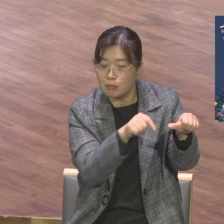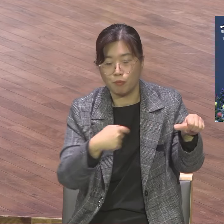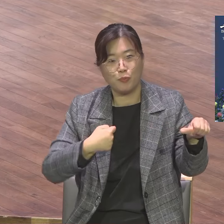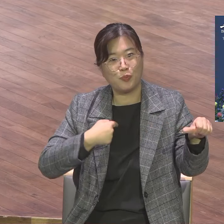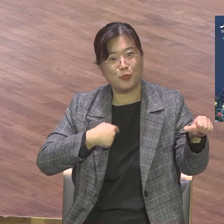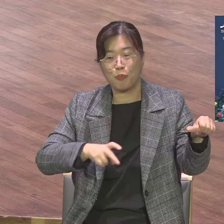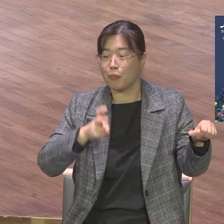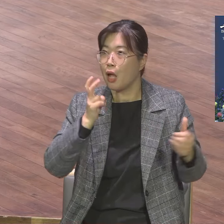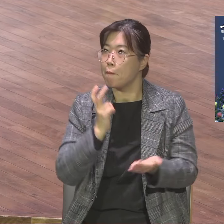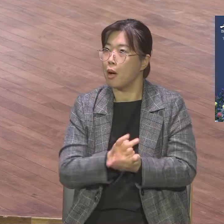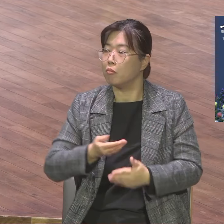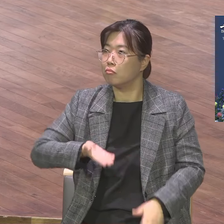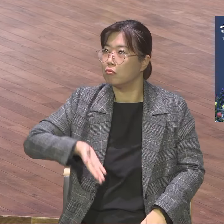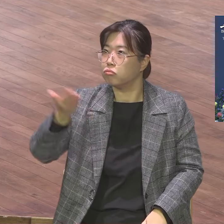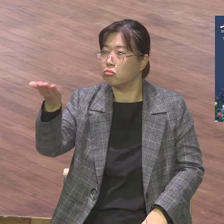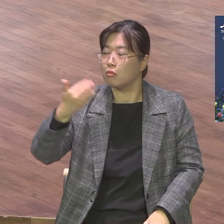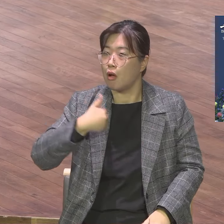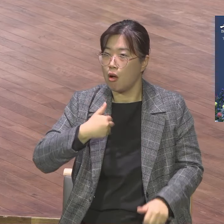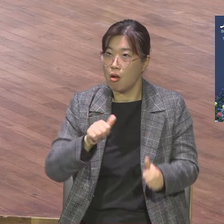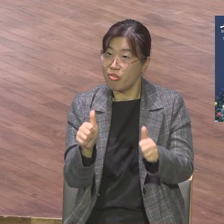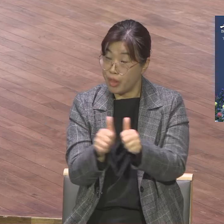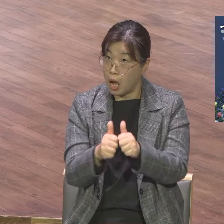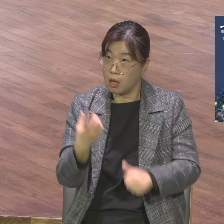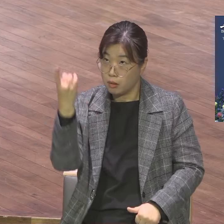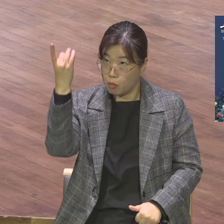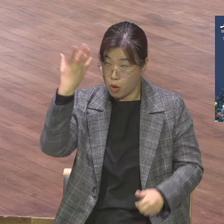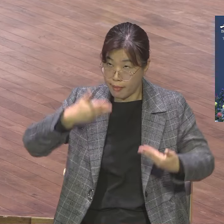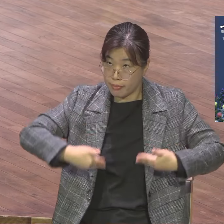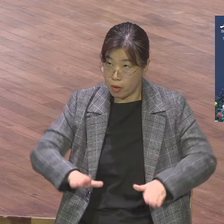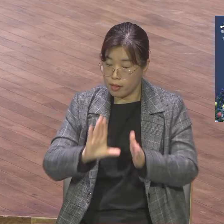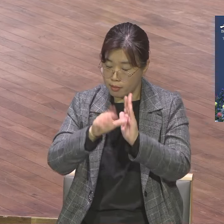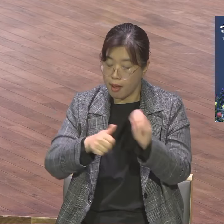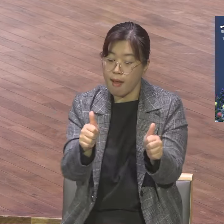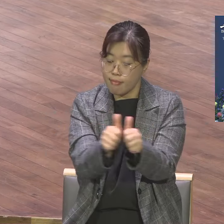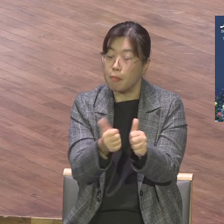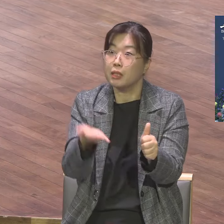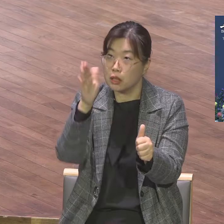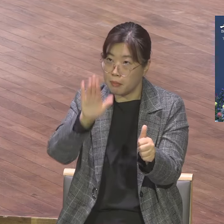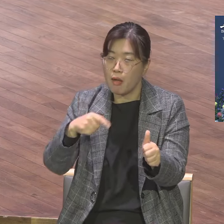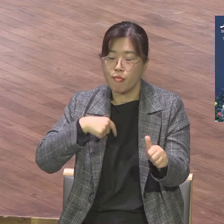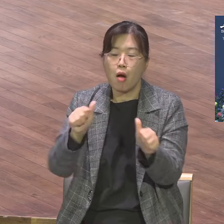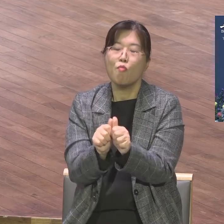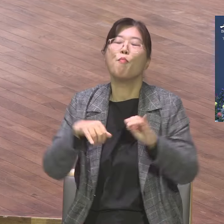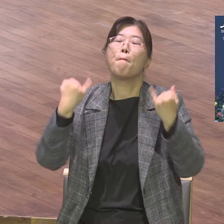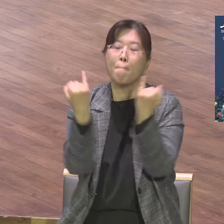자신의 법적 성별을 남성에서 여성으로 전환해 달라.